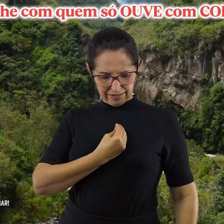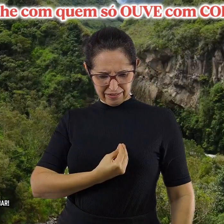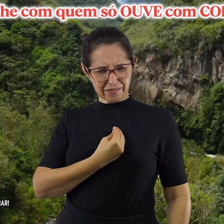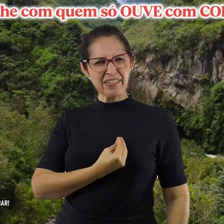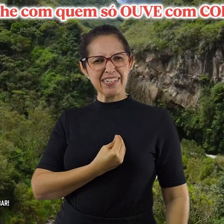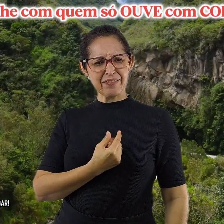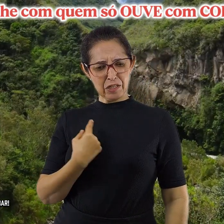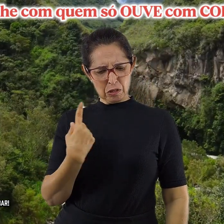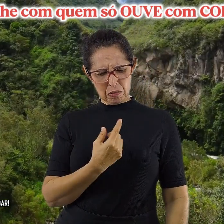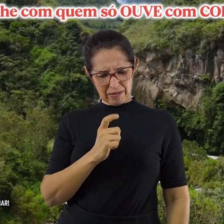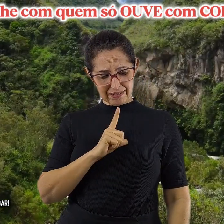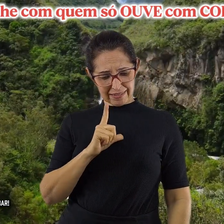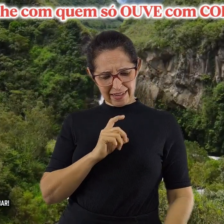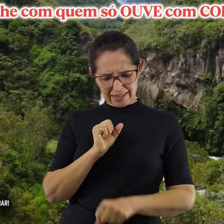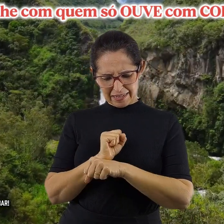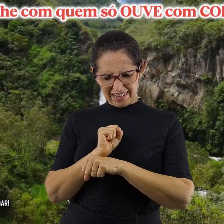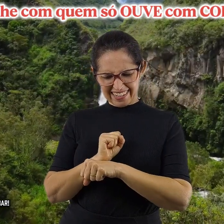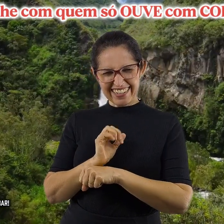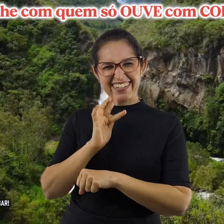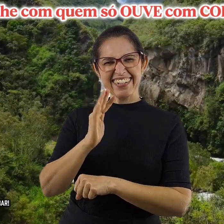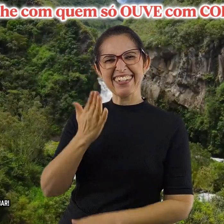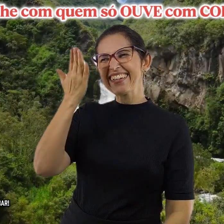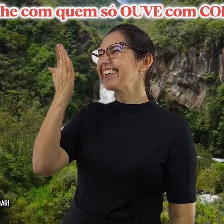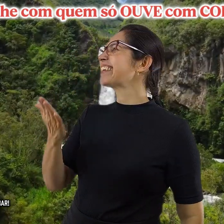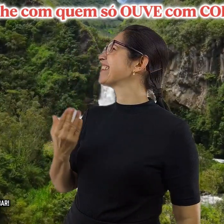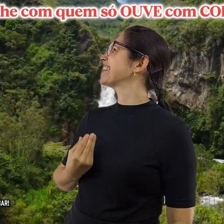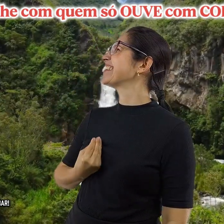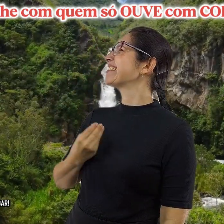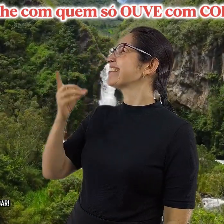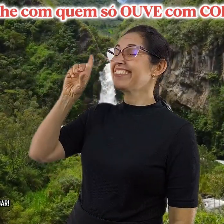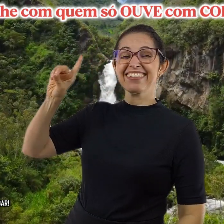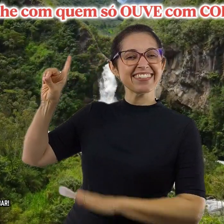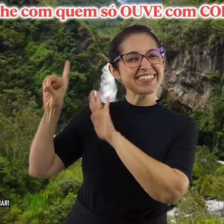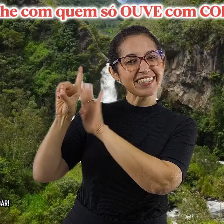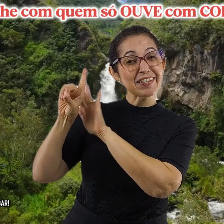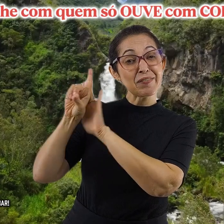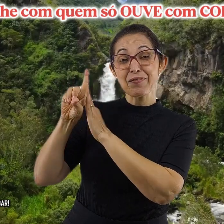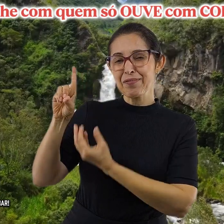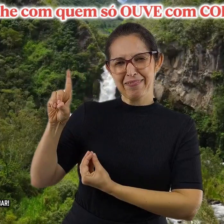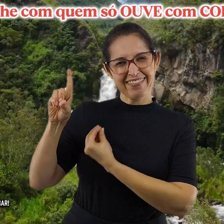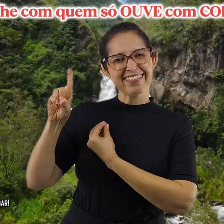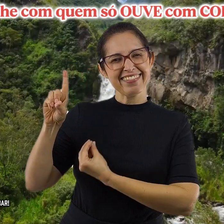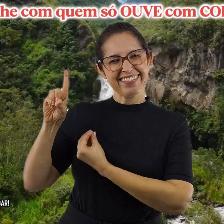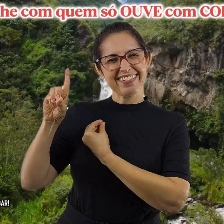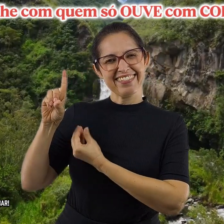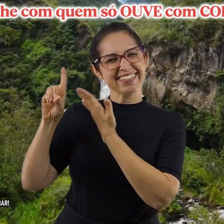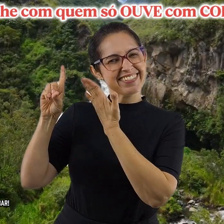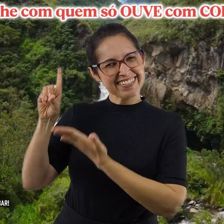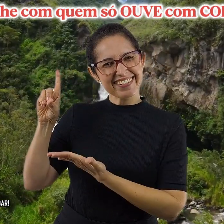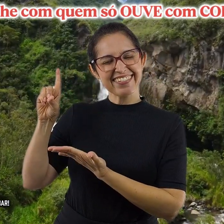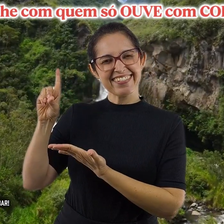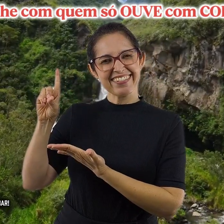temos esperança. O nosso Redentor vive, o nosso Senhor está vivo.